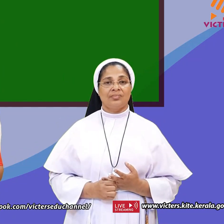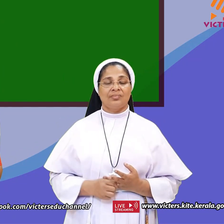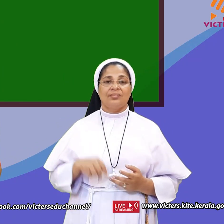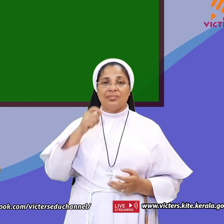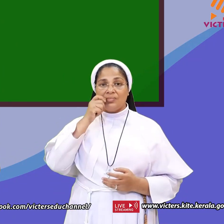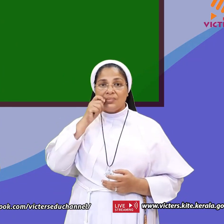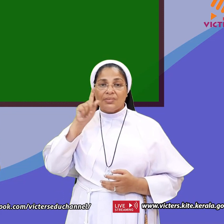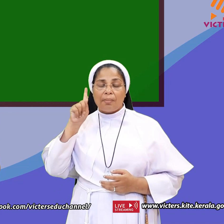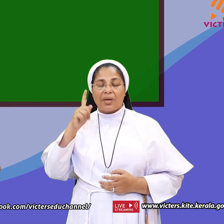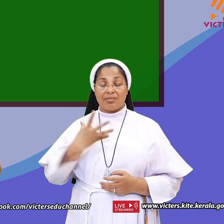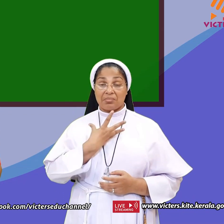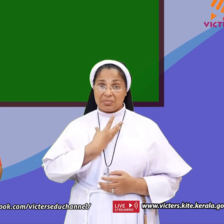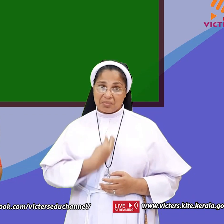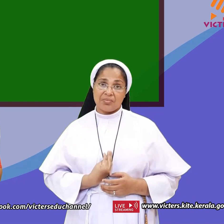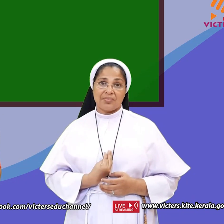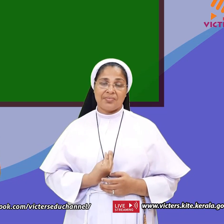വെള്ളായിയപ്പൻ്റെ ദുഃഖം